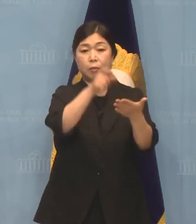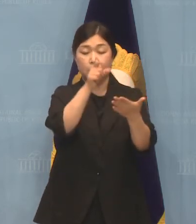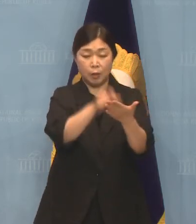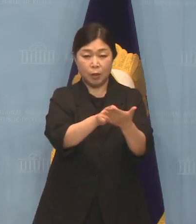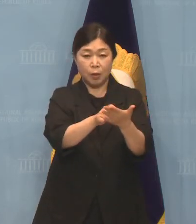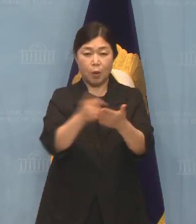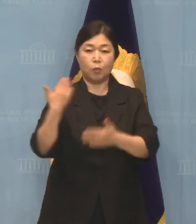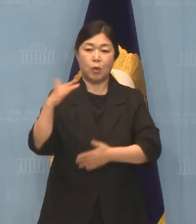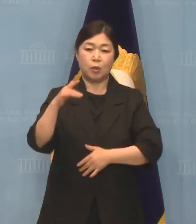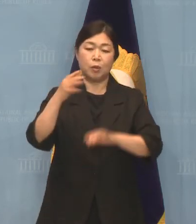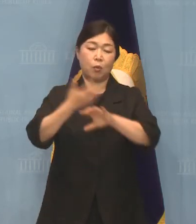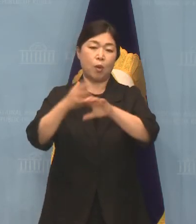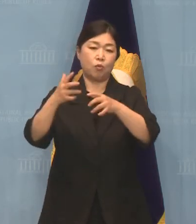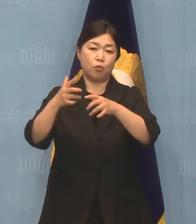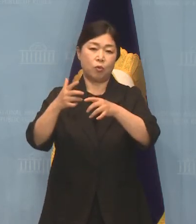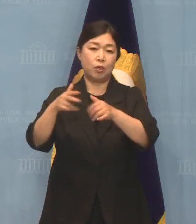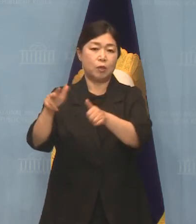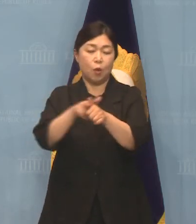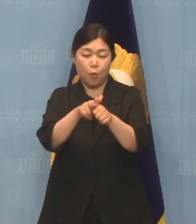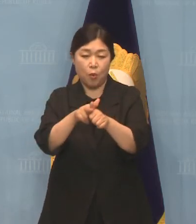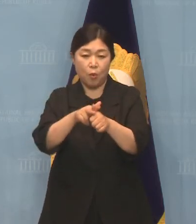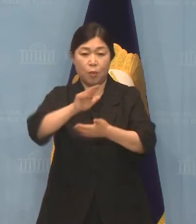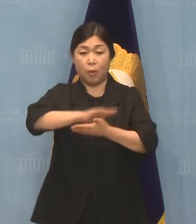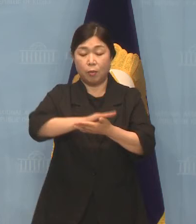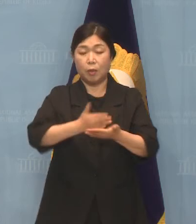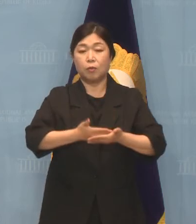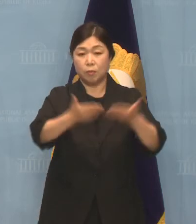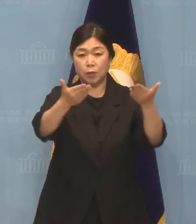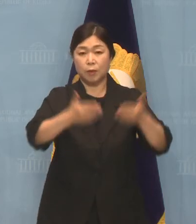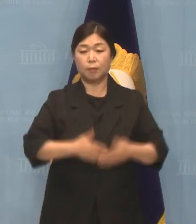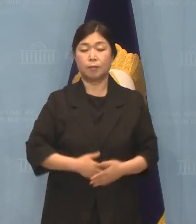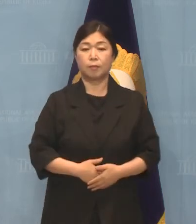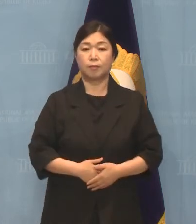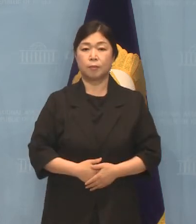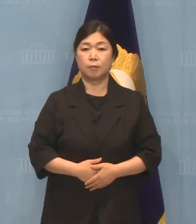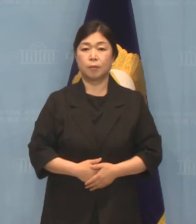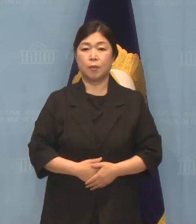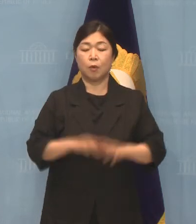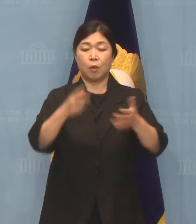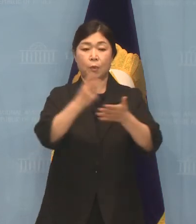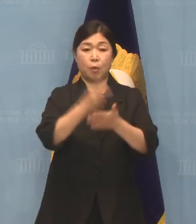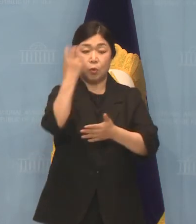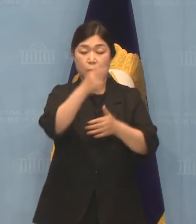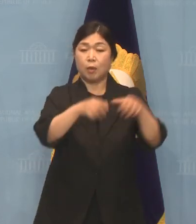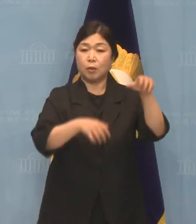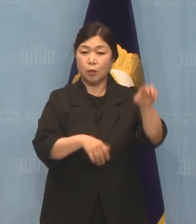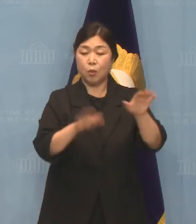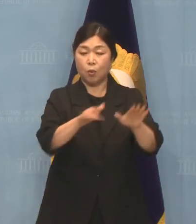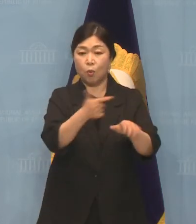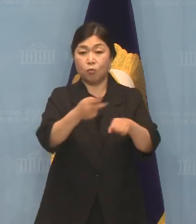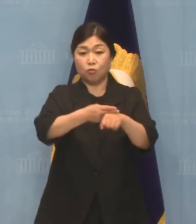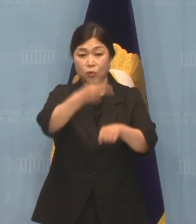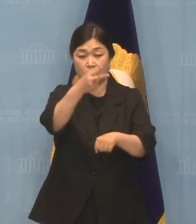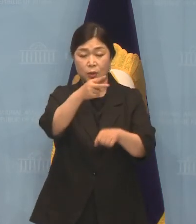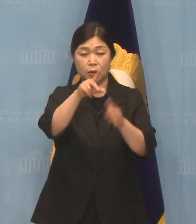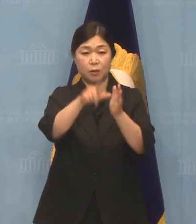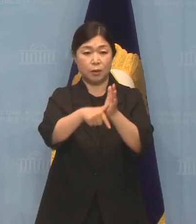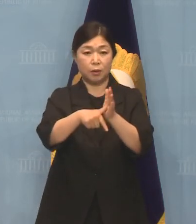외국 입법 정보 제162호를 발간합니다. 당 국회 입법조사처는 오늘 오후